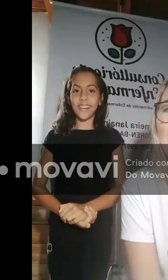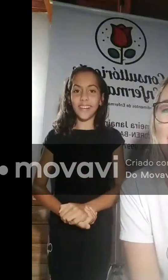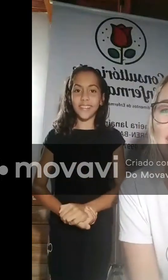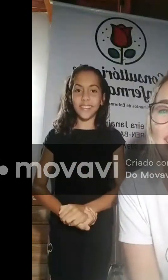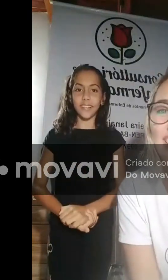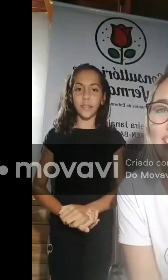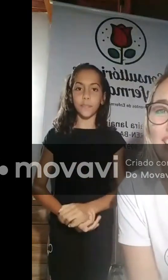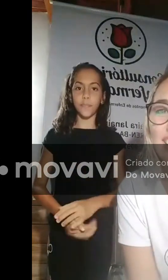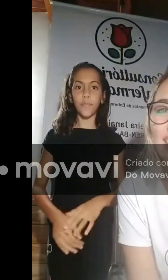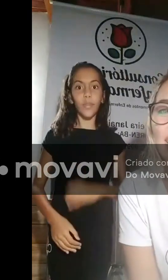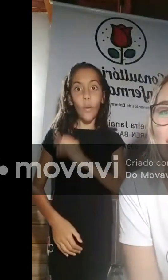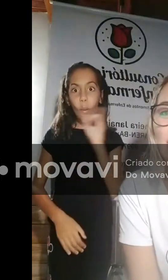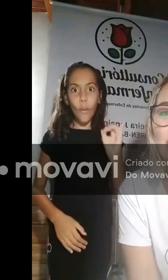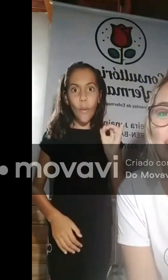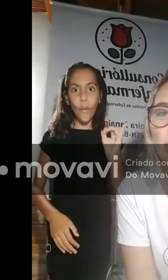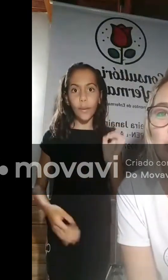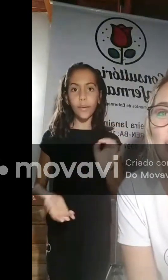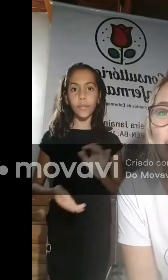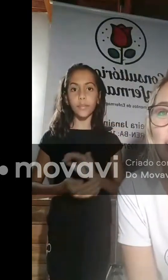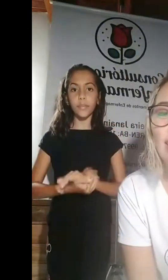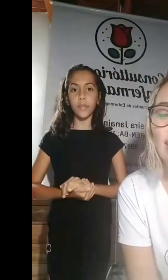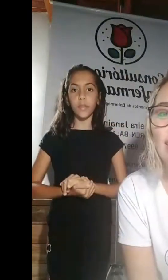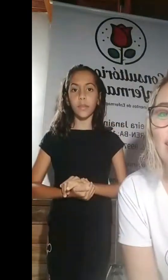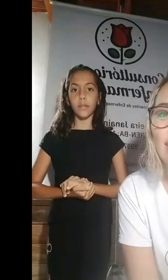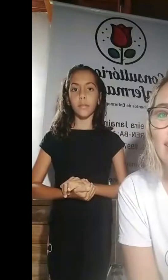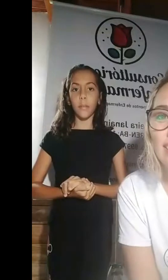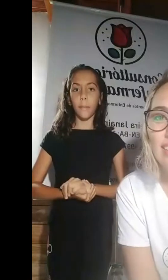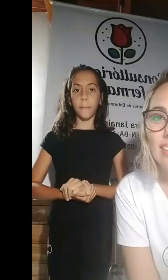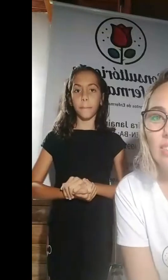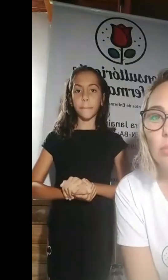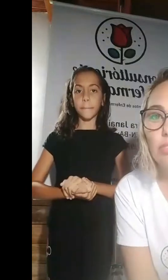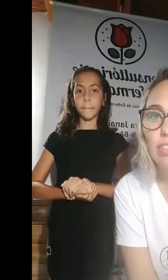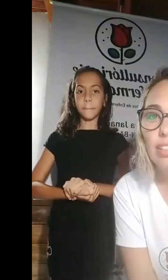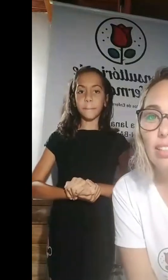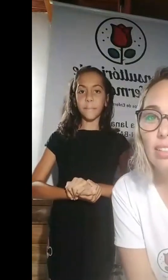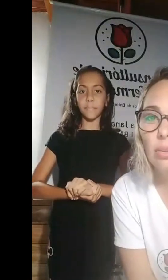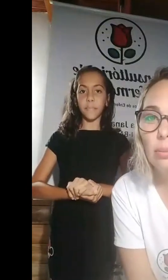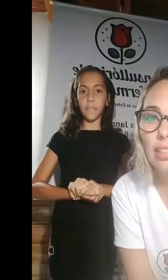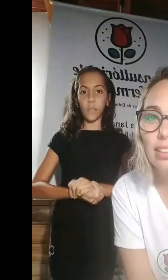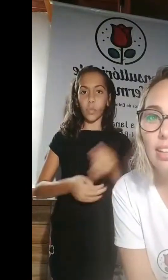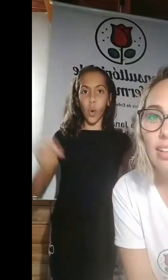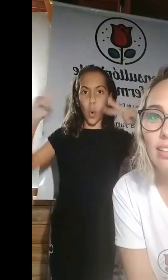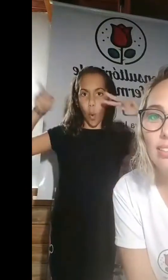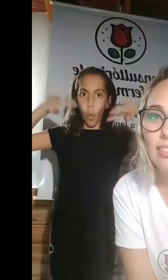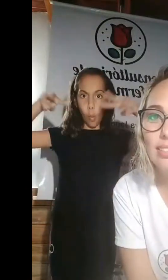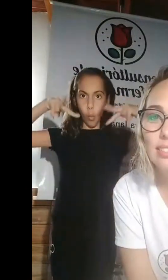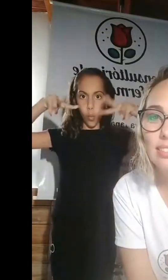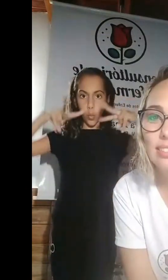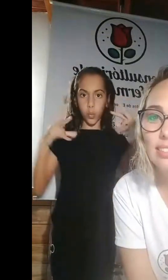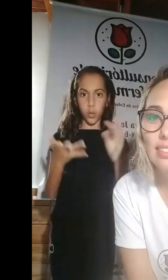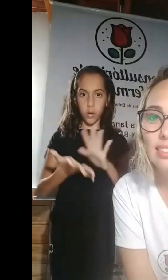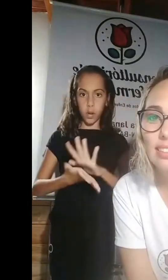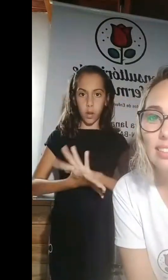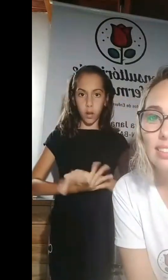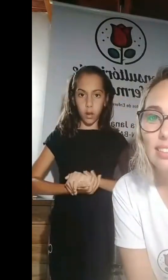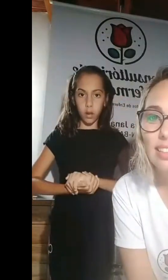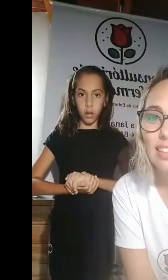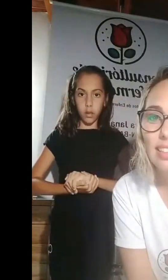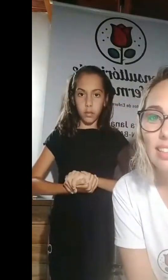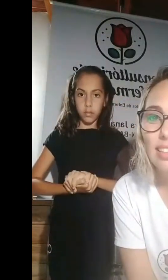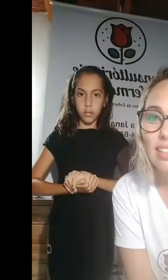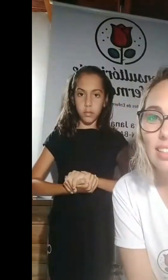E aí? Estamos aí, né? Vamos ver como é que tá.